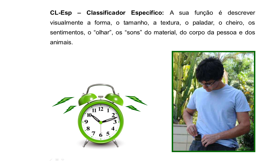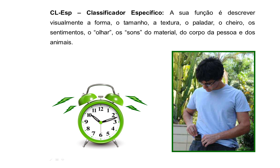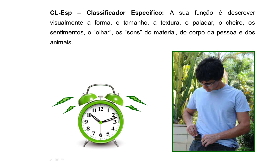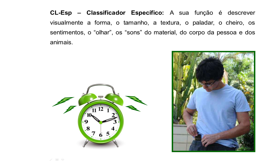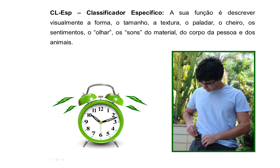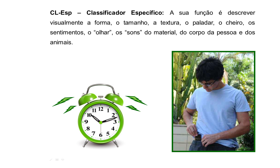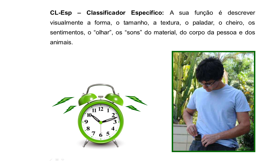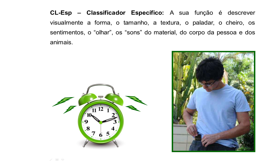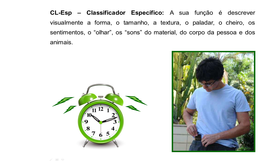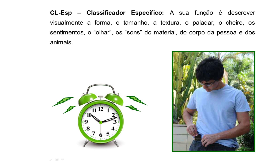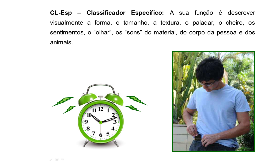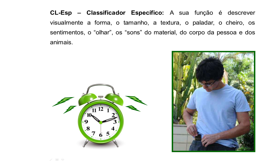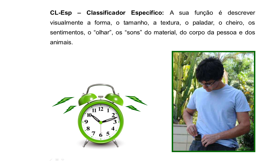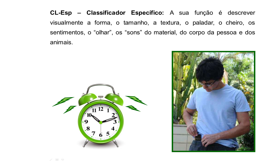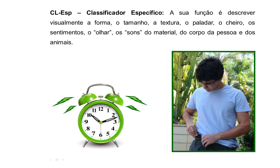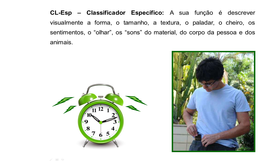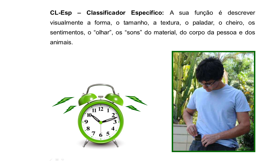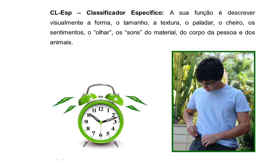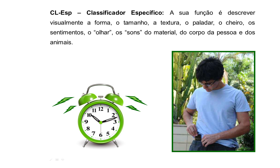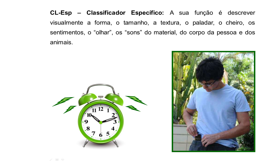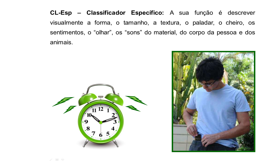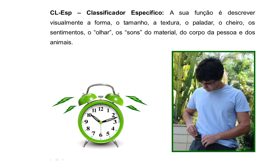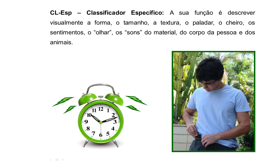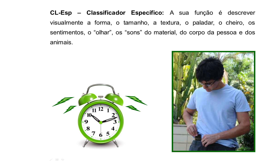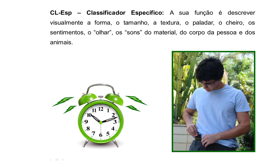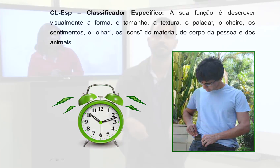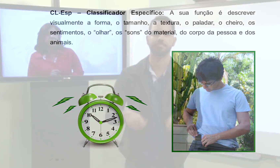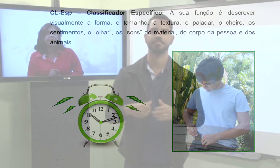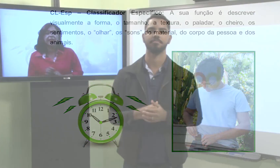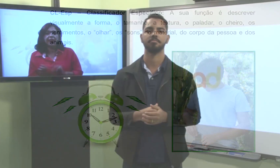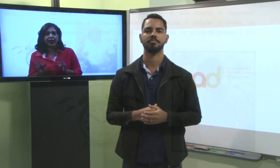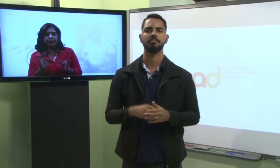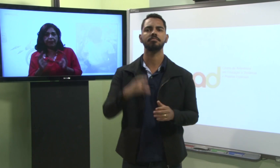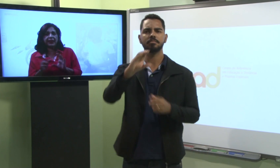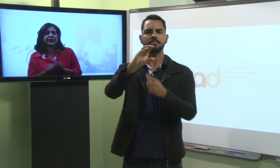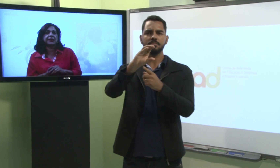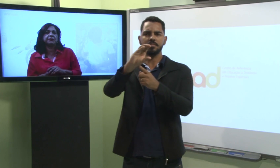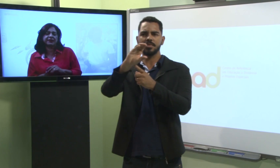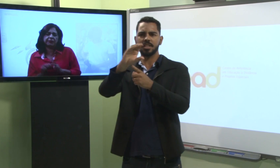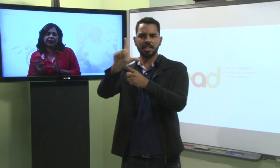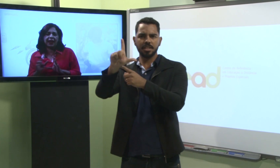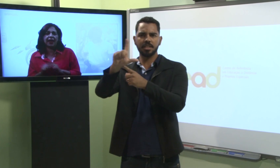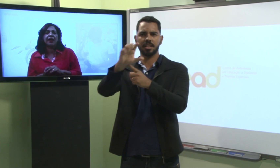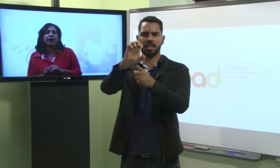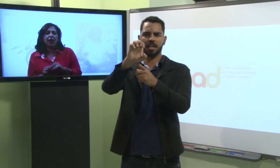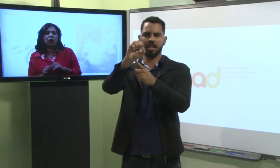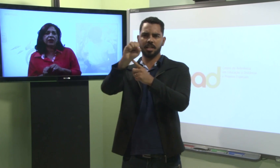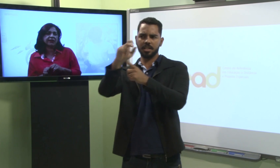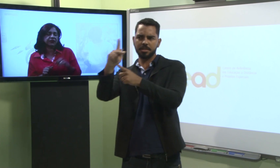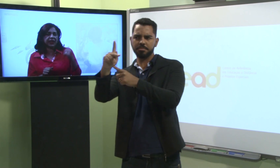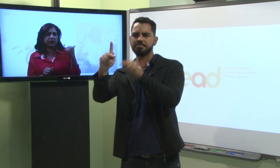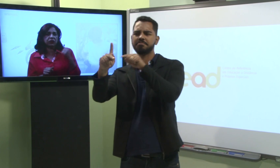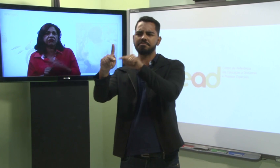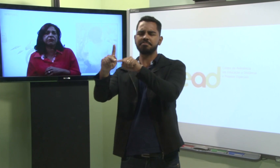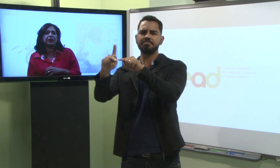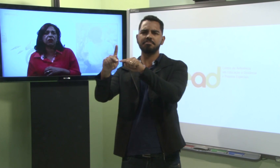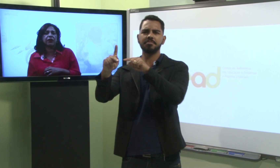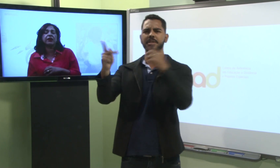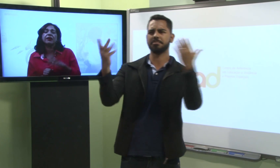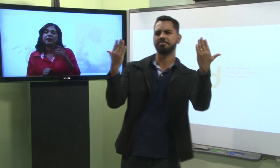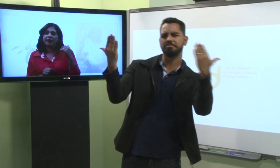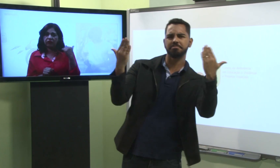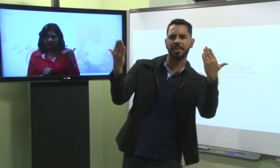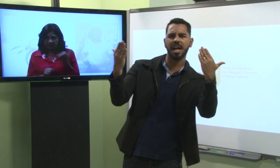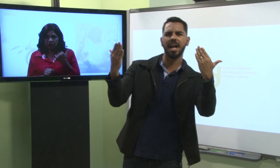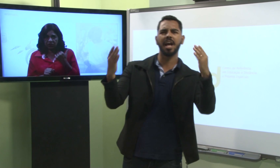perceberam que essa função desse classificador que especifica, ele é bem similar ao classificador que vimos